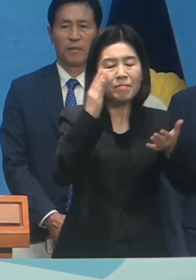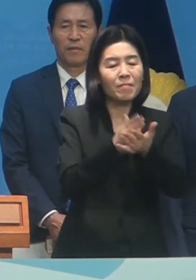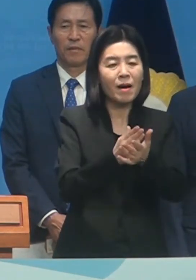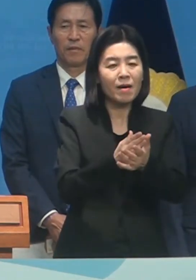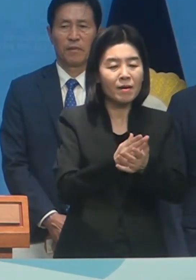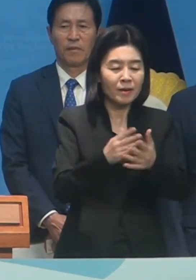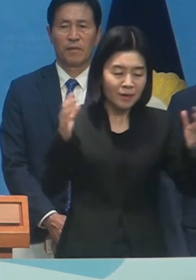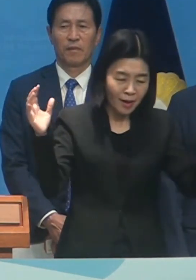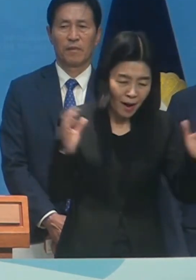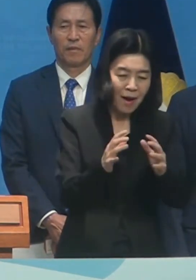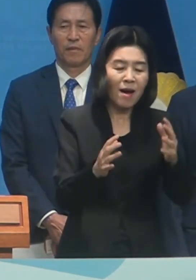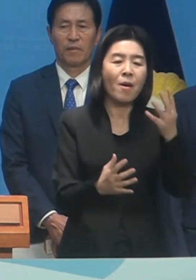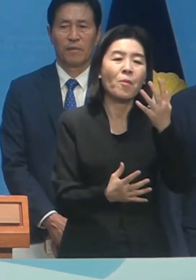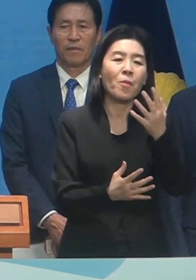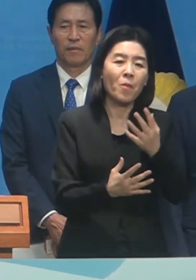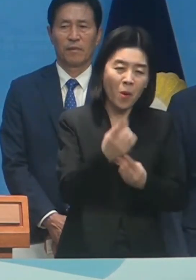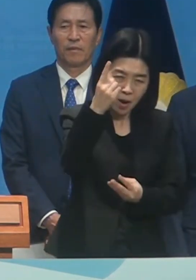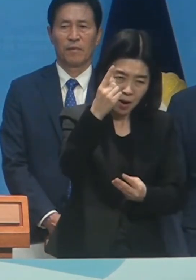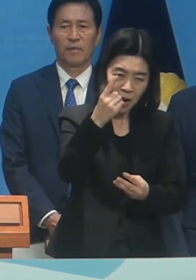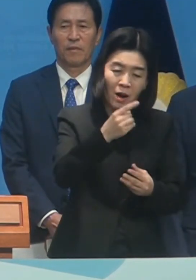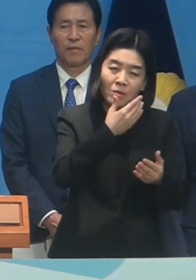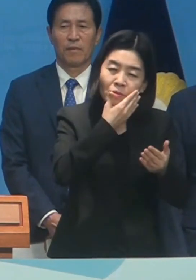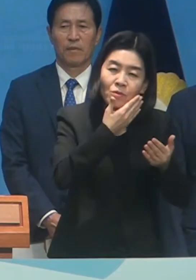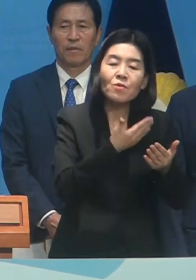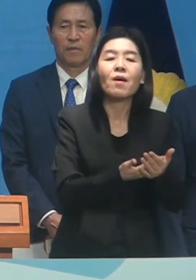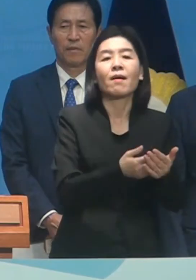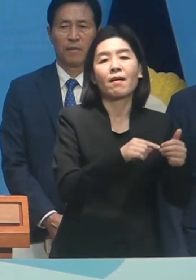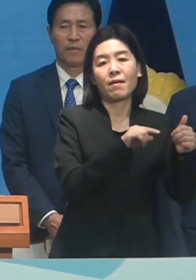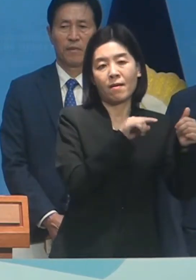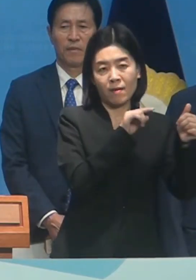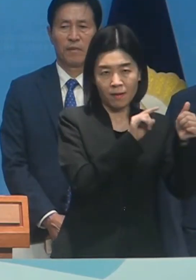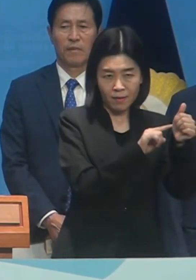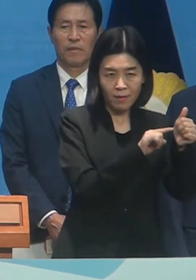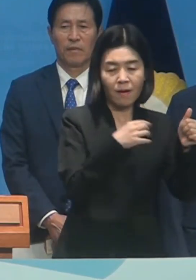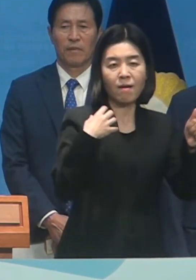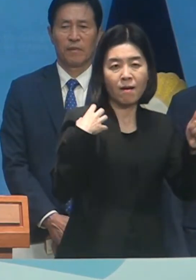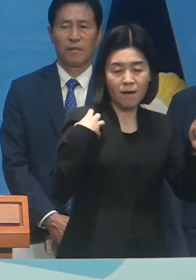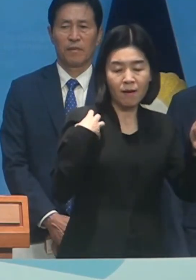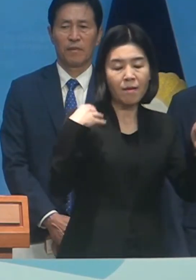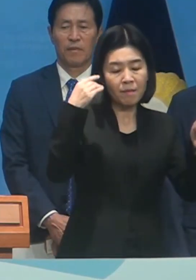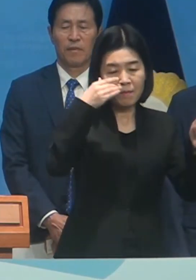나아가는 데 있어 중요한 밑거름이 될 수 있으리라고 믿는다.